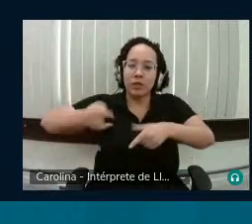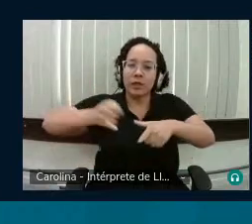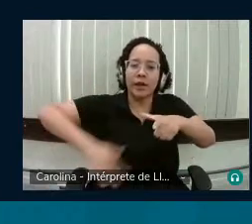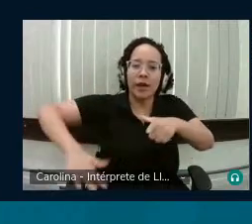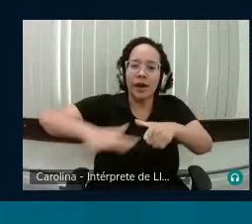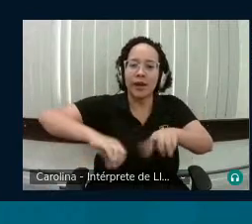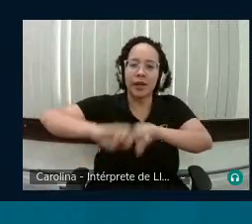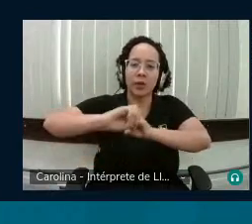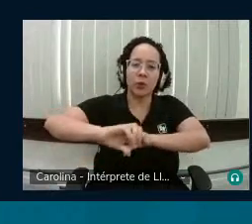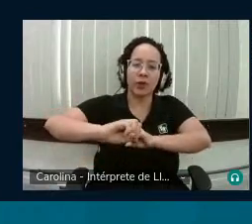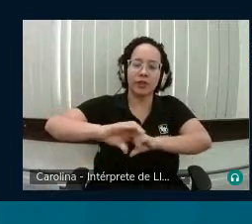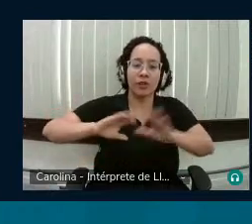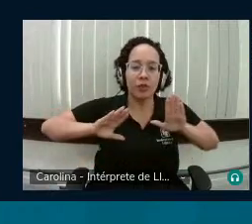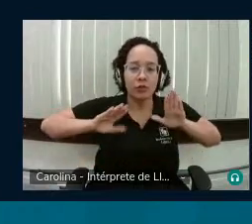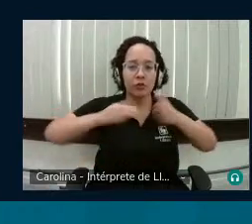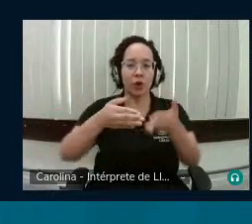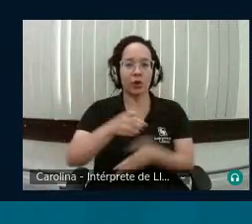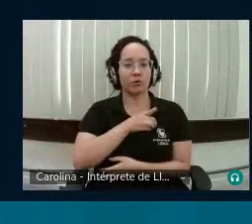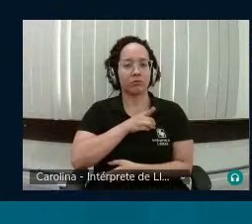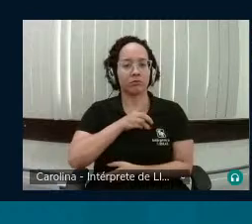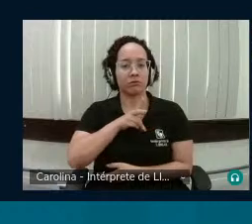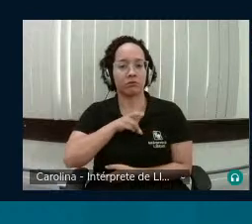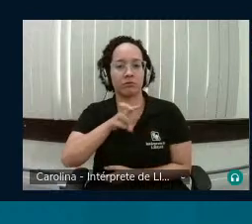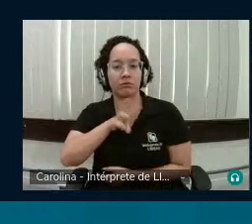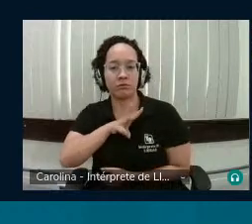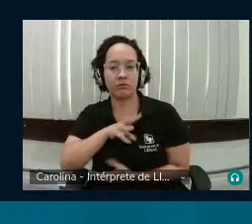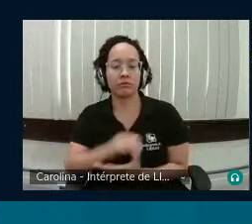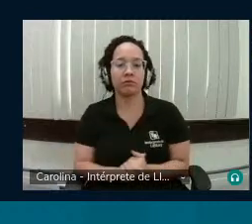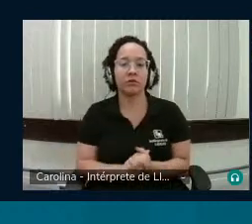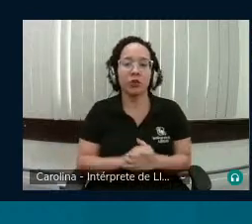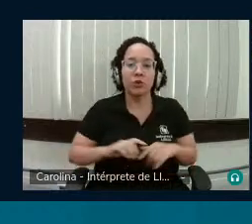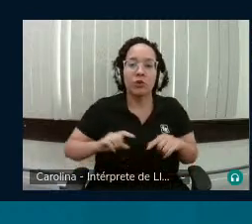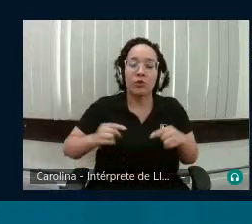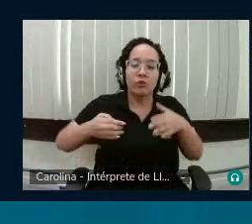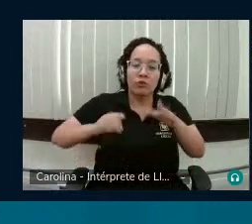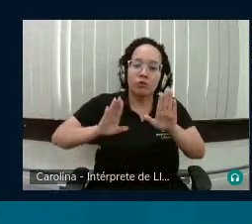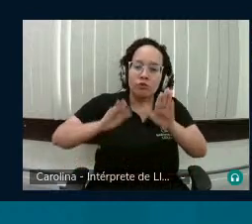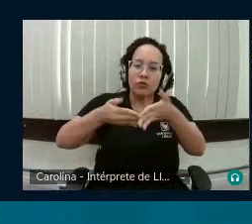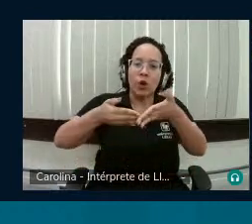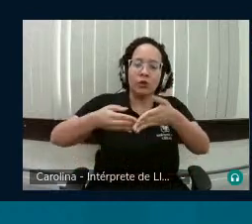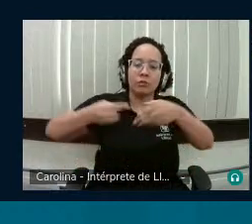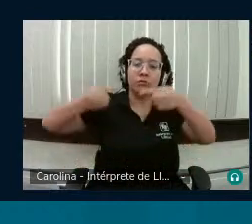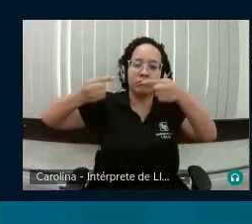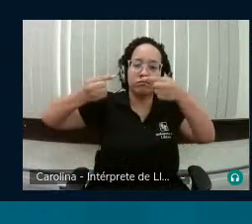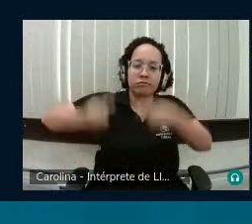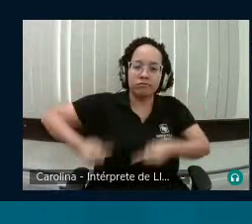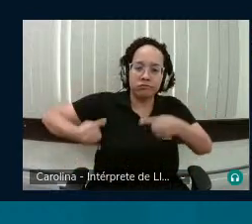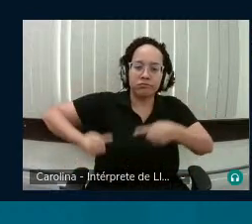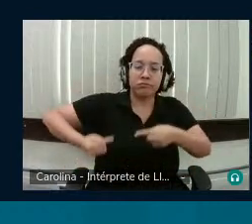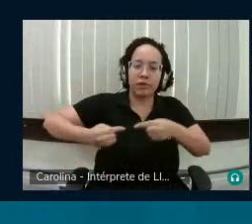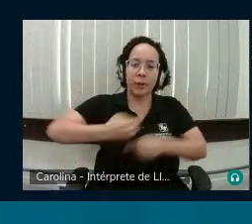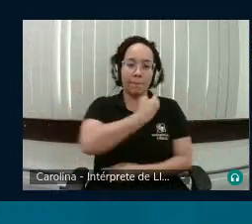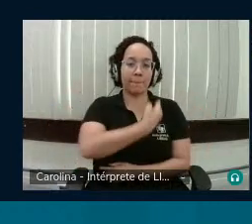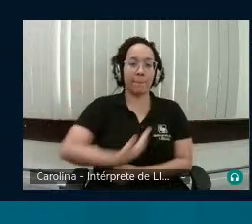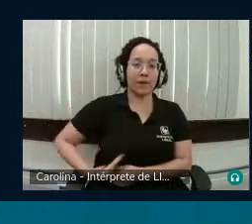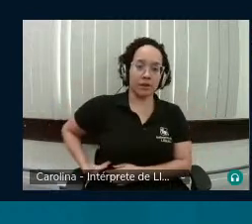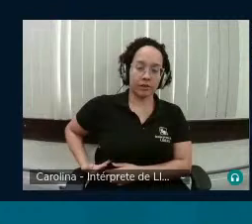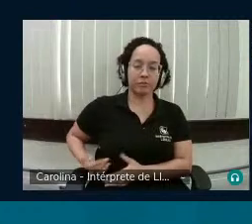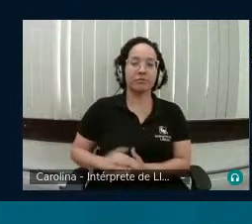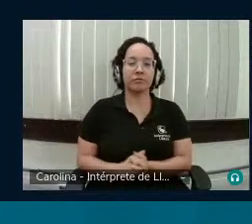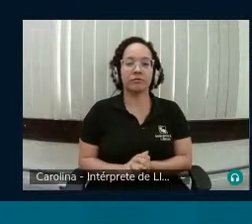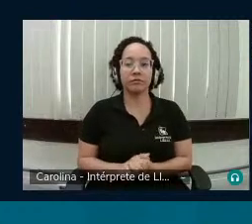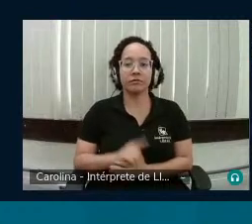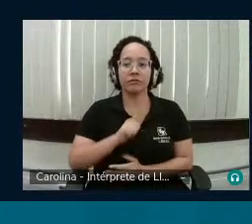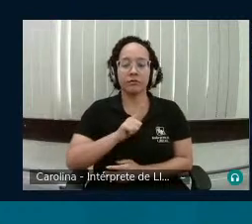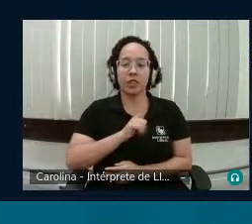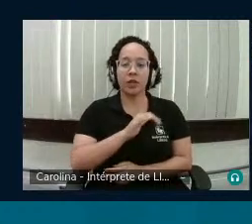ênfase para o ensino médio, na avaliação de políticas públicas, e coordena o grupo de pesquisa Observatório do Ensino Médio e coordena a rede